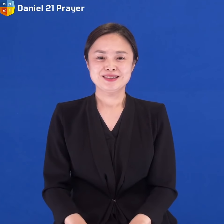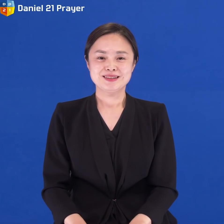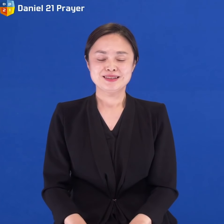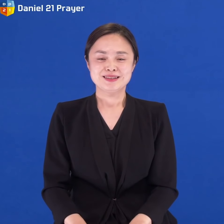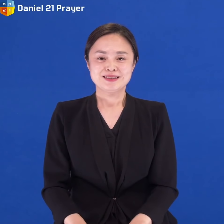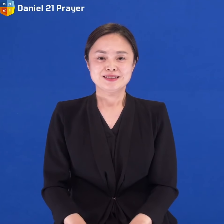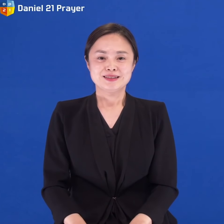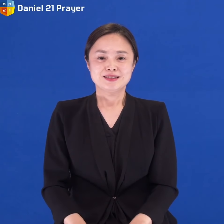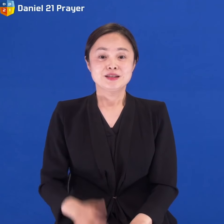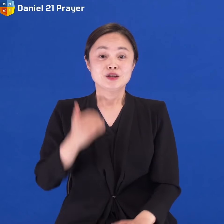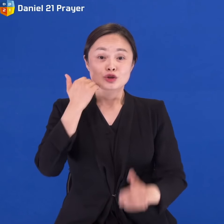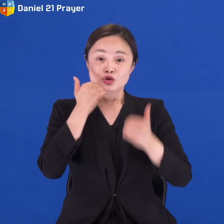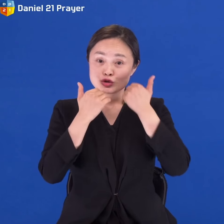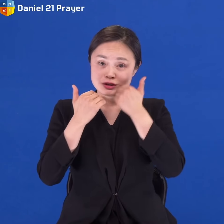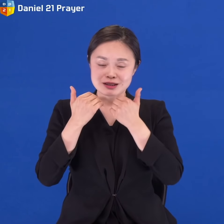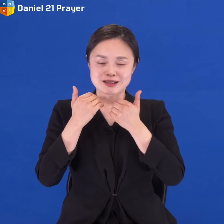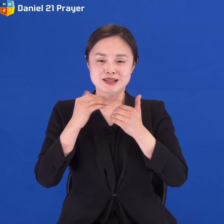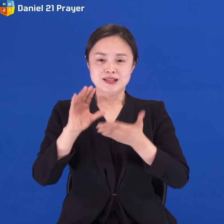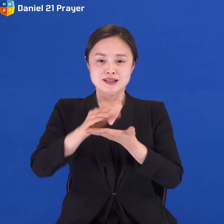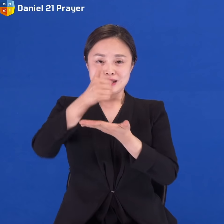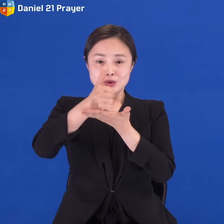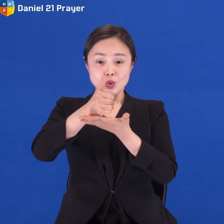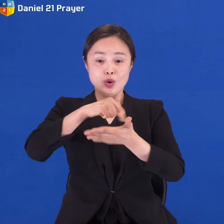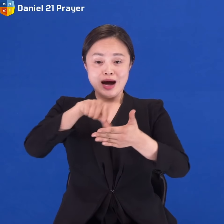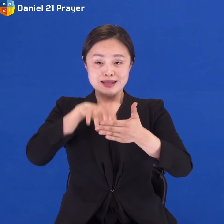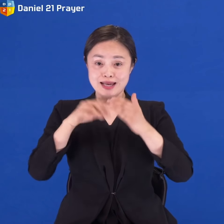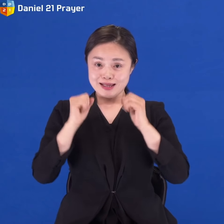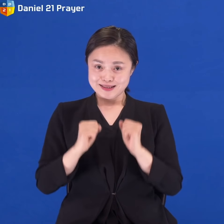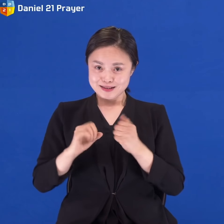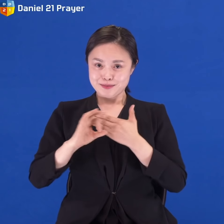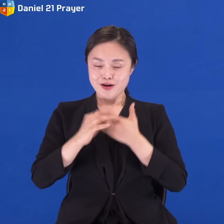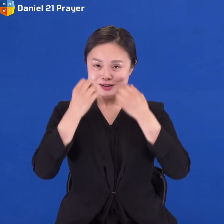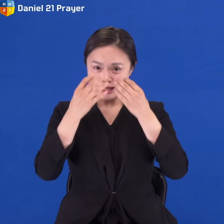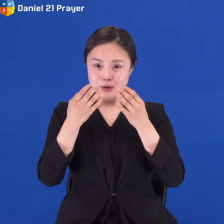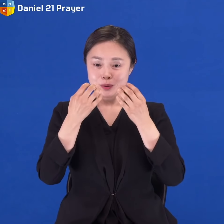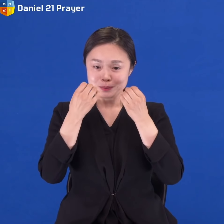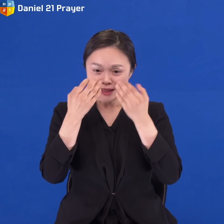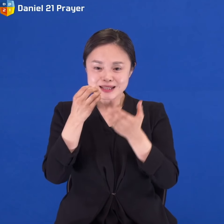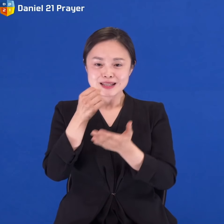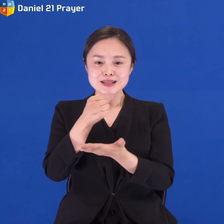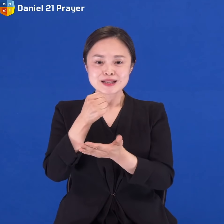그런즉 누구든지 그리스도 안에 있으면 새로운 피조물이라. 이전 것은